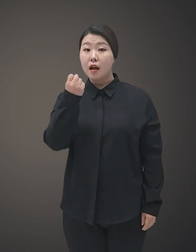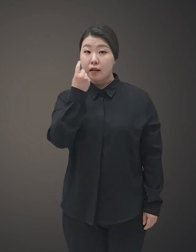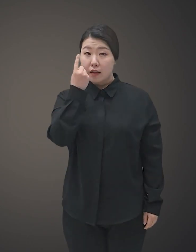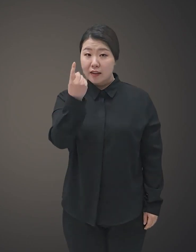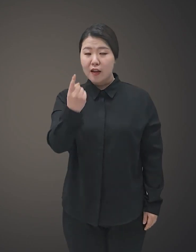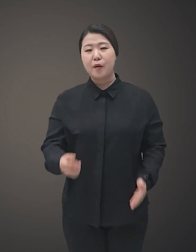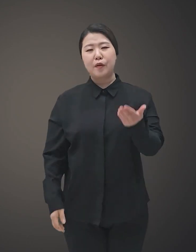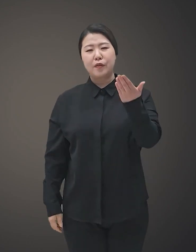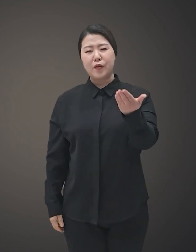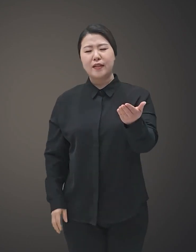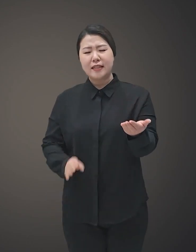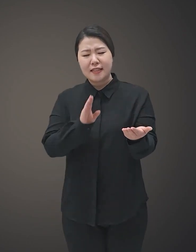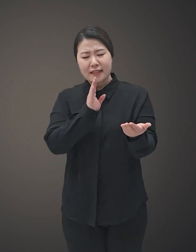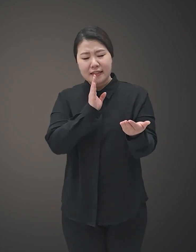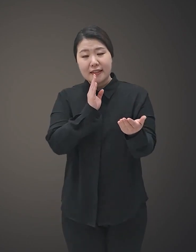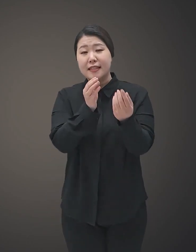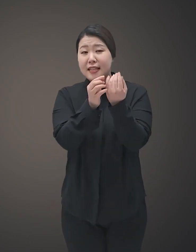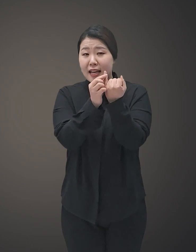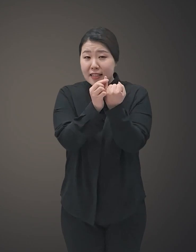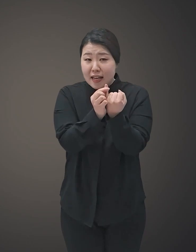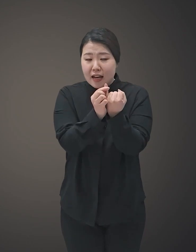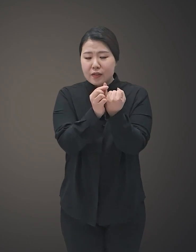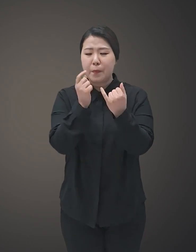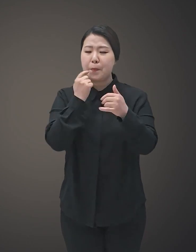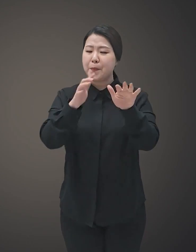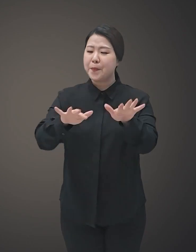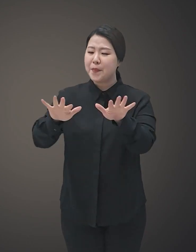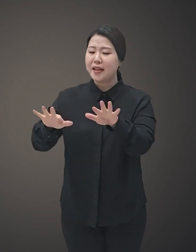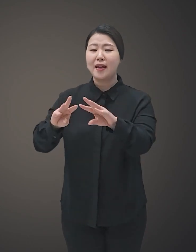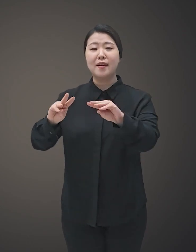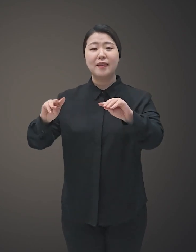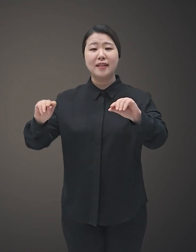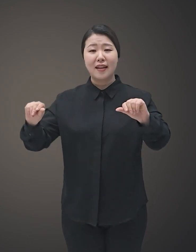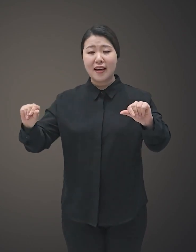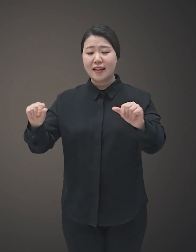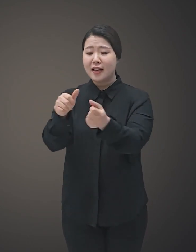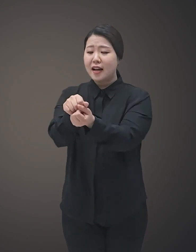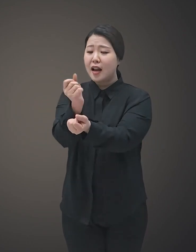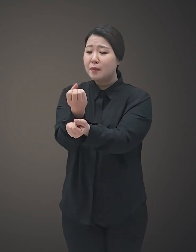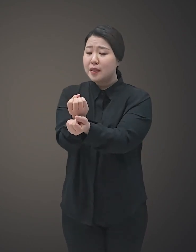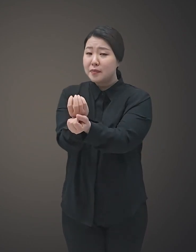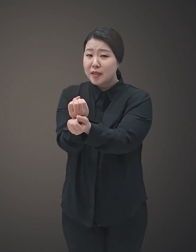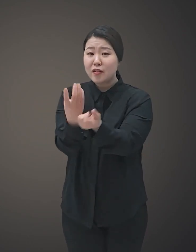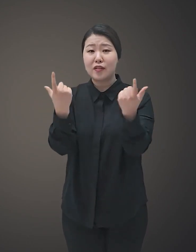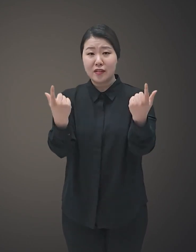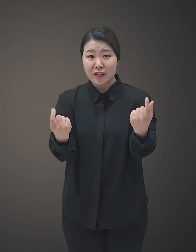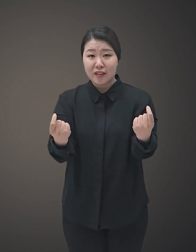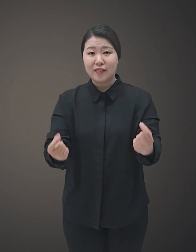첫째 달에 너는 아주 작고 작아. 반짝이는 모래밭에 놓여있는 가리비 속 진주처럼.